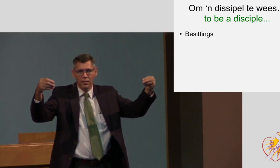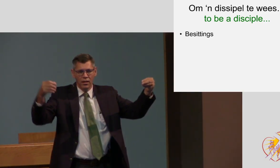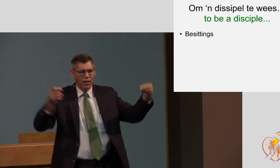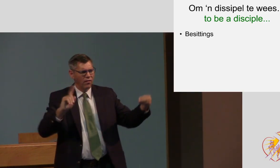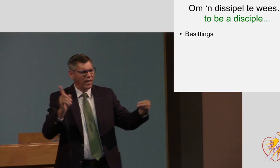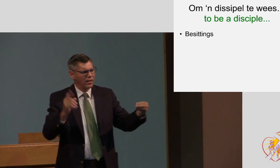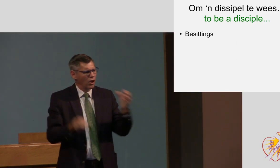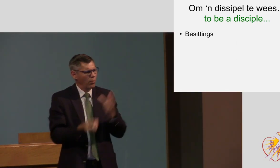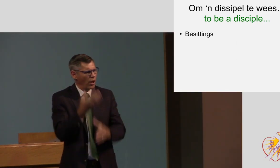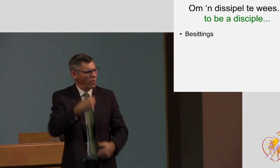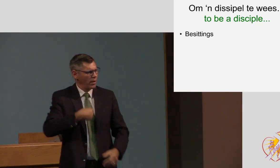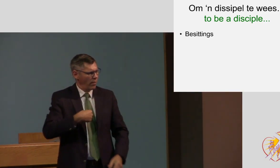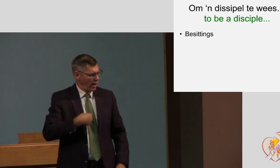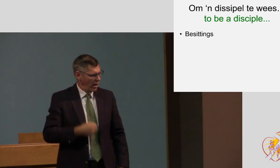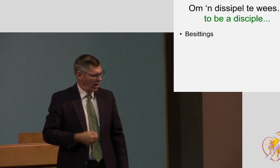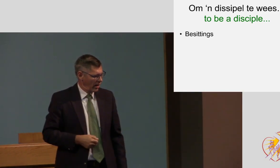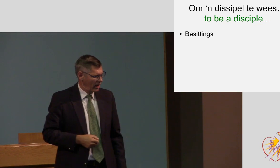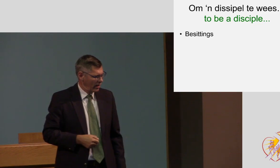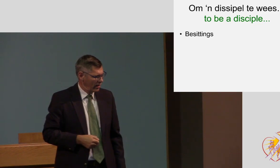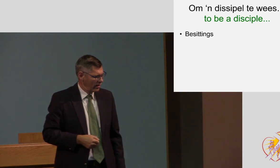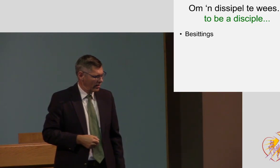wat gebeur met my?